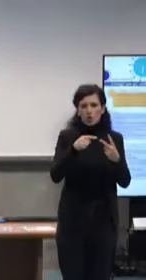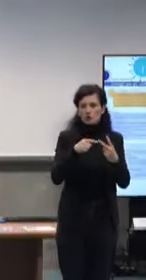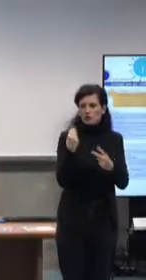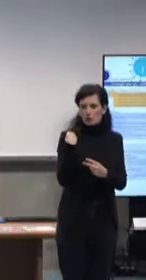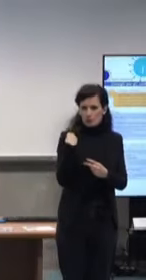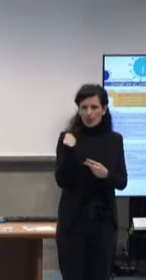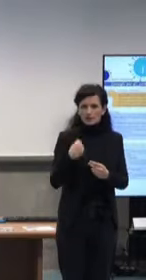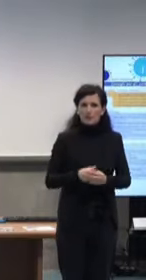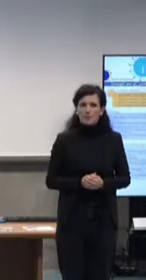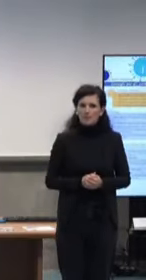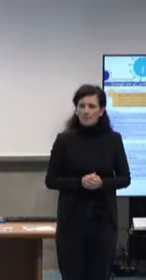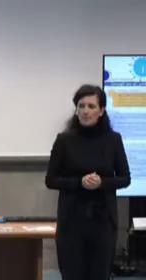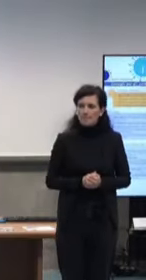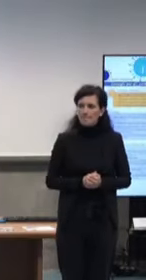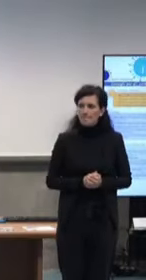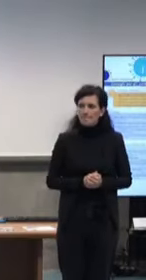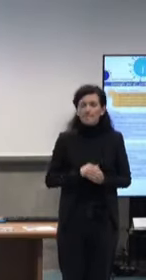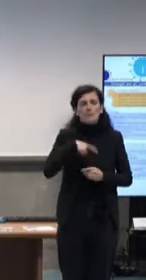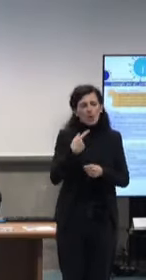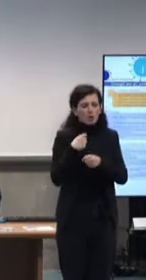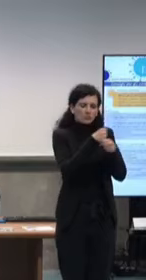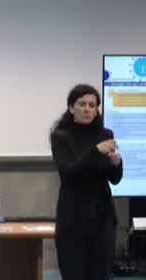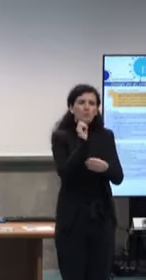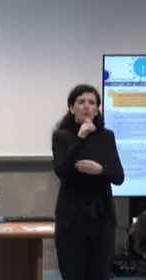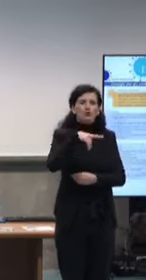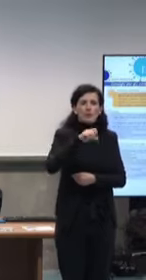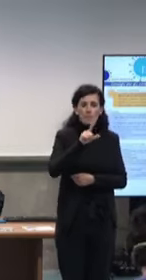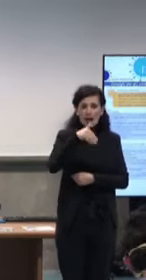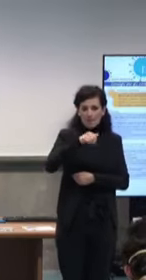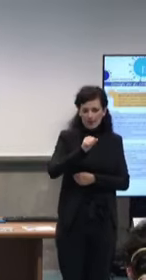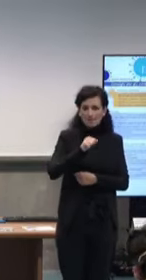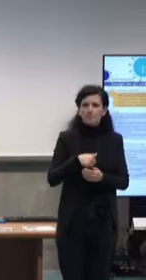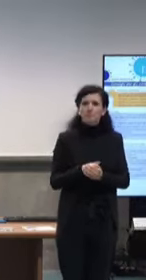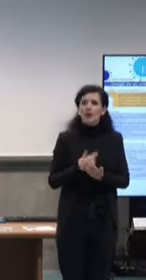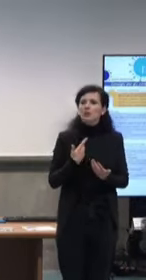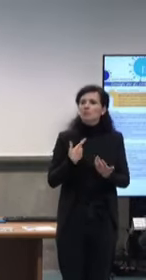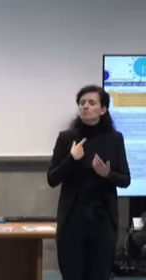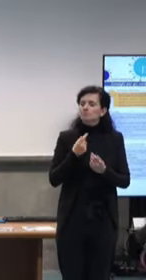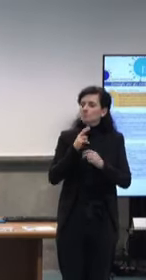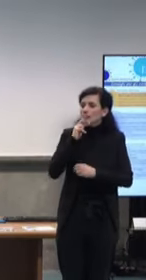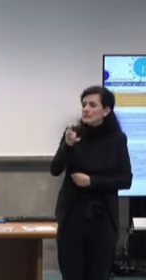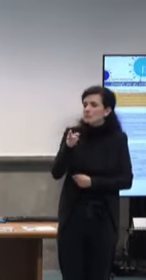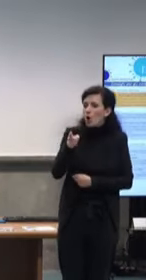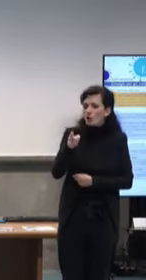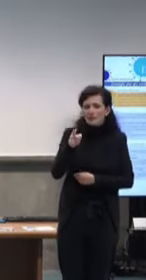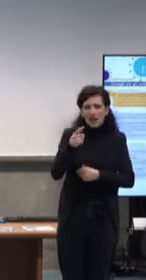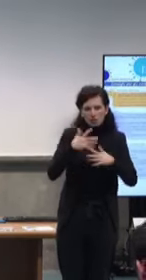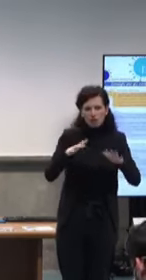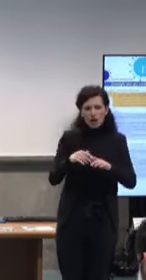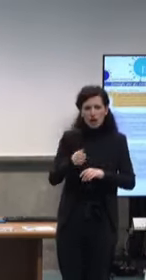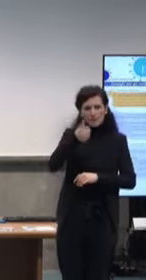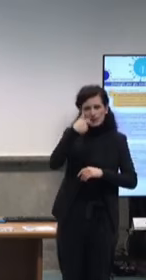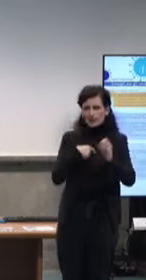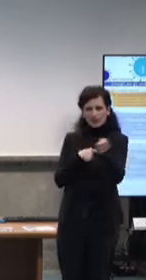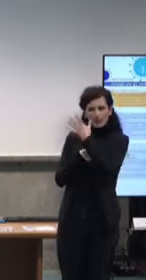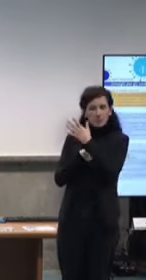informazione in parte le ho risposto con la prima slide arrivare al plateau vuol dire arrivare al fatto